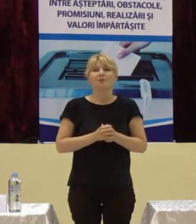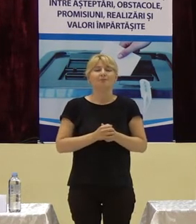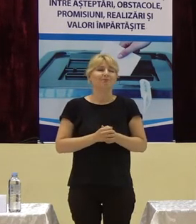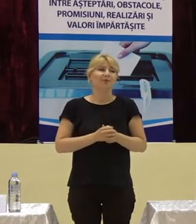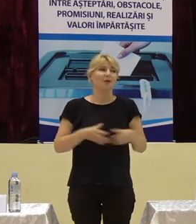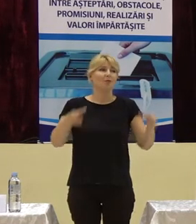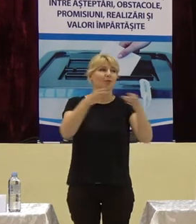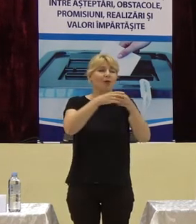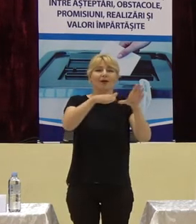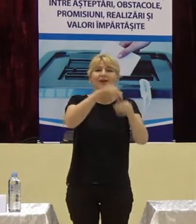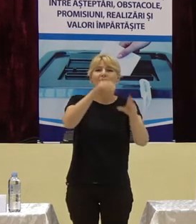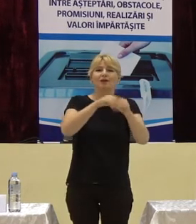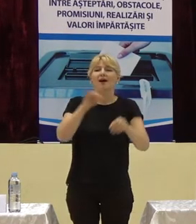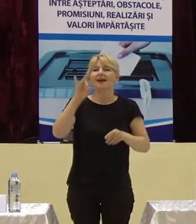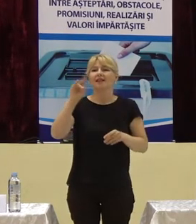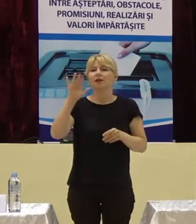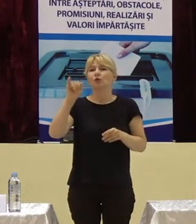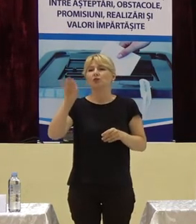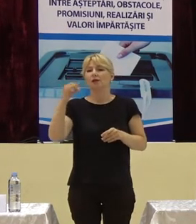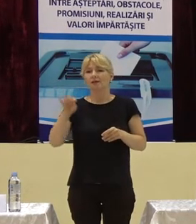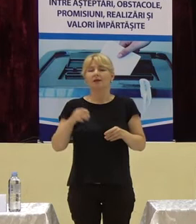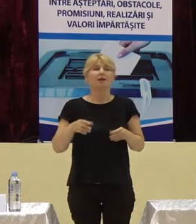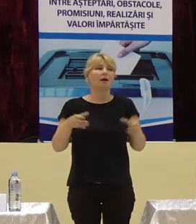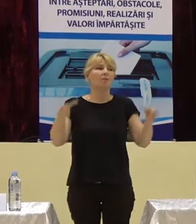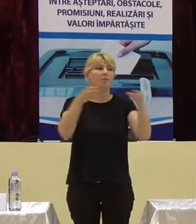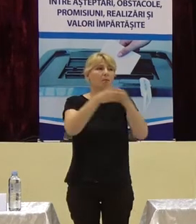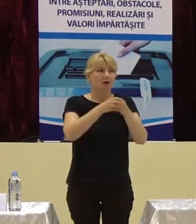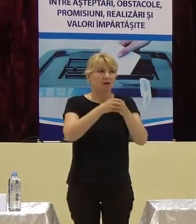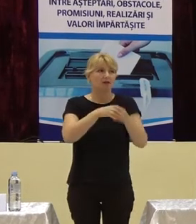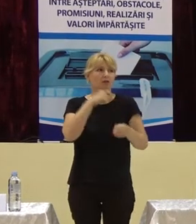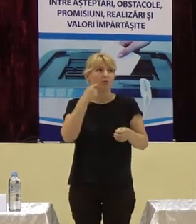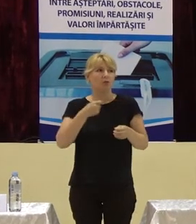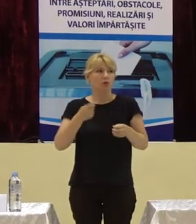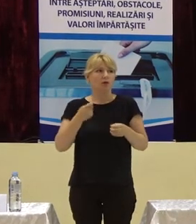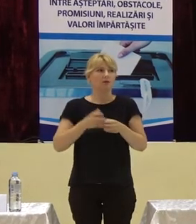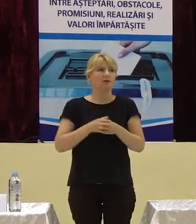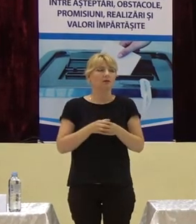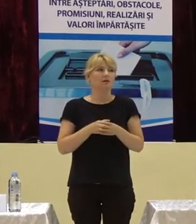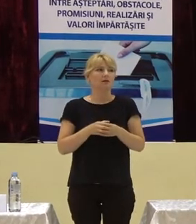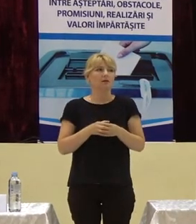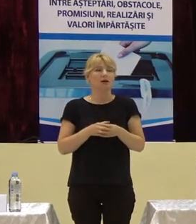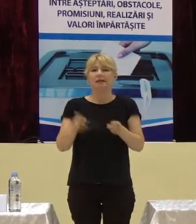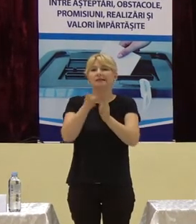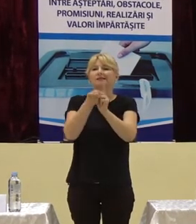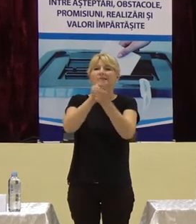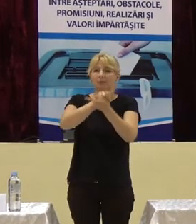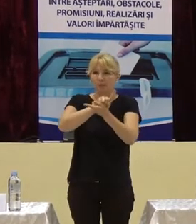Usatăi, Partidul Democrat din Moldova și Partidul politic Partidul